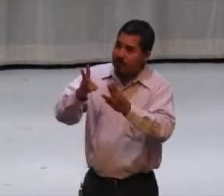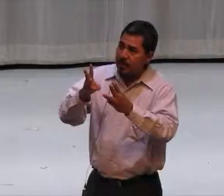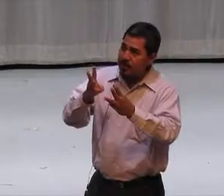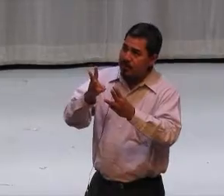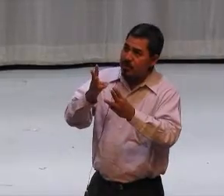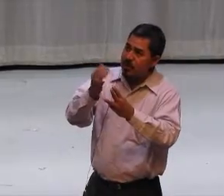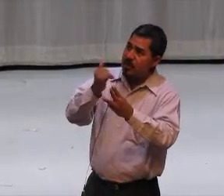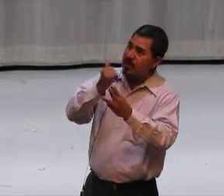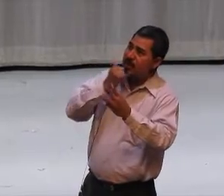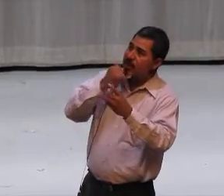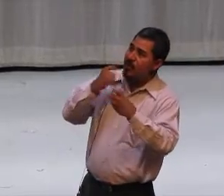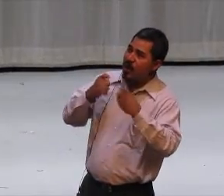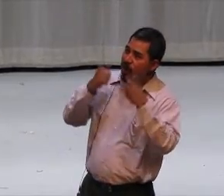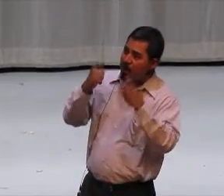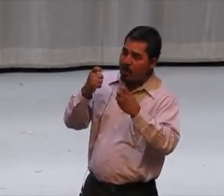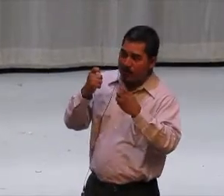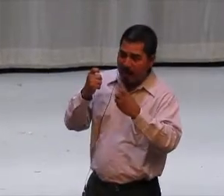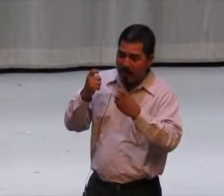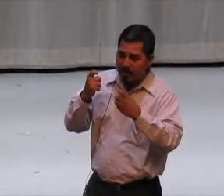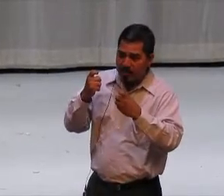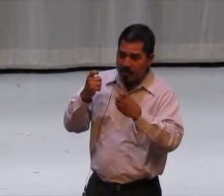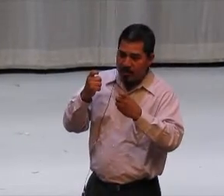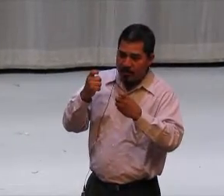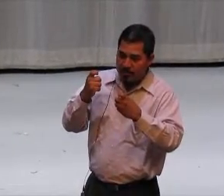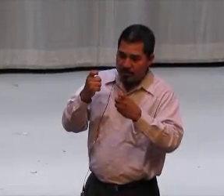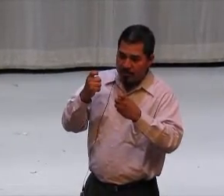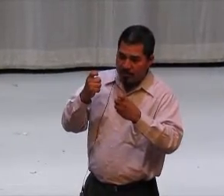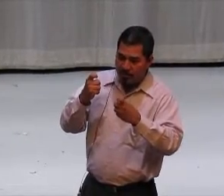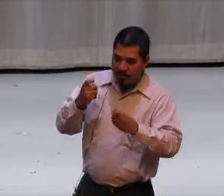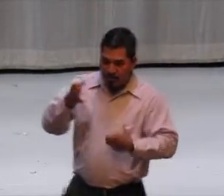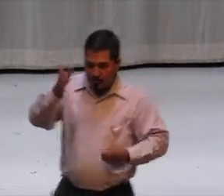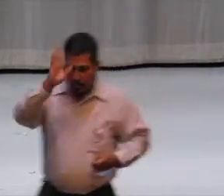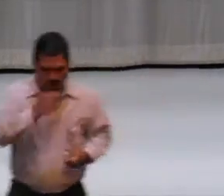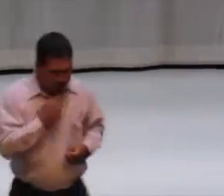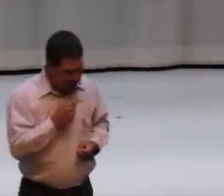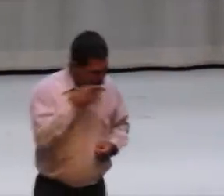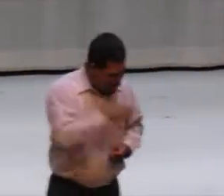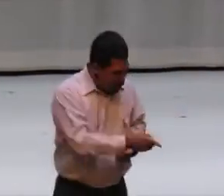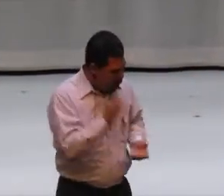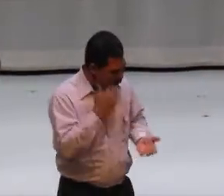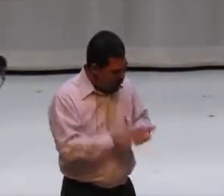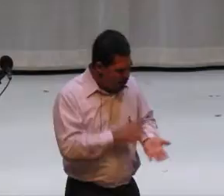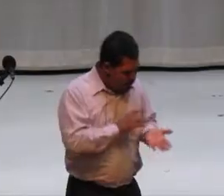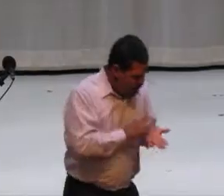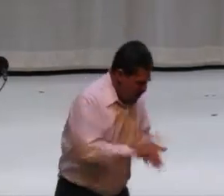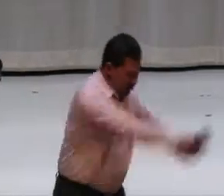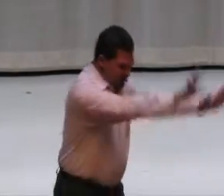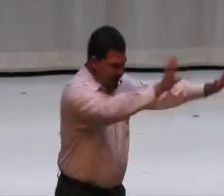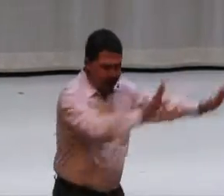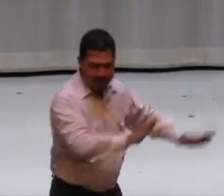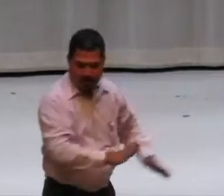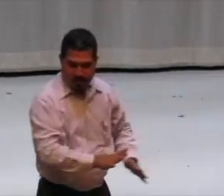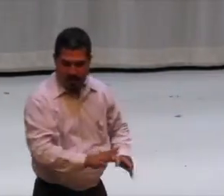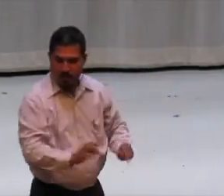y nos buscamos el pecado, Dios nos dice, por malo te voy a tirar,